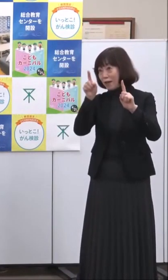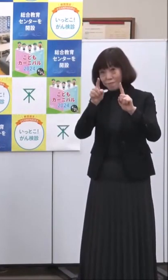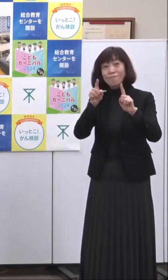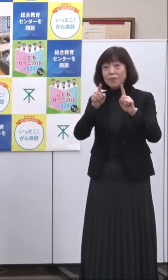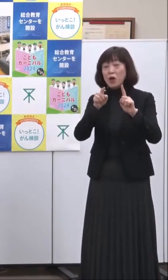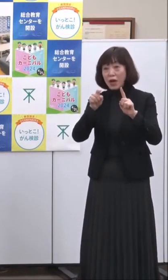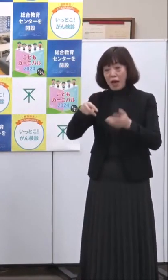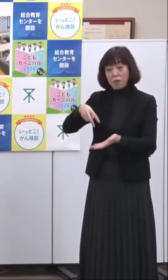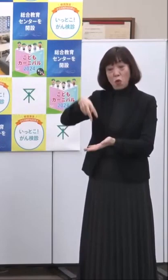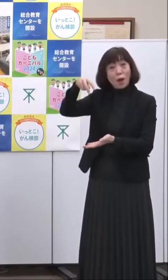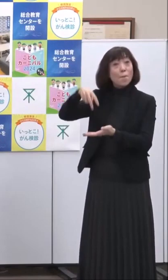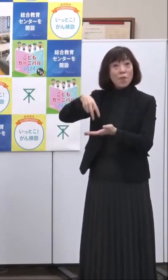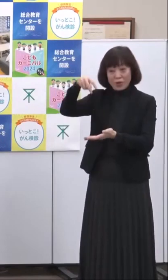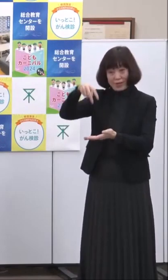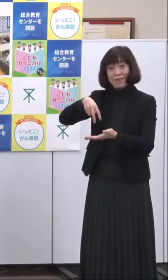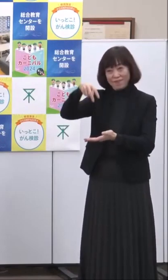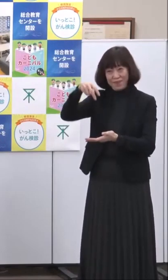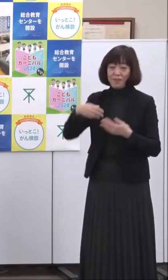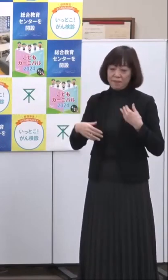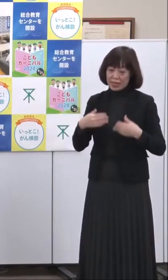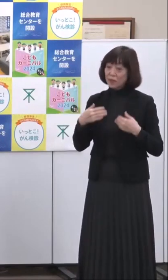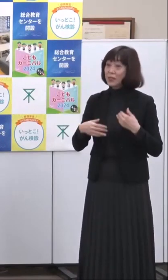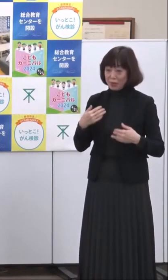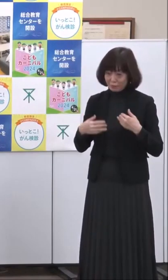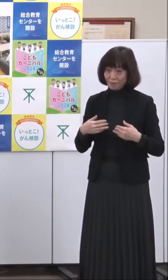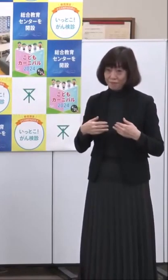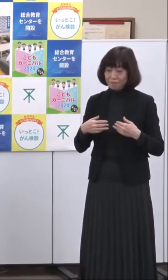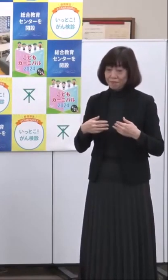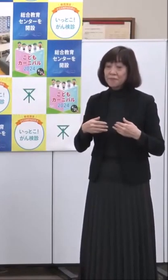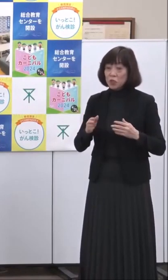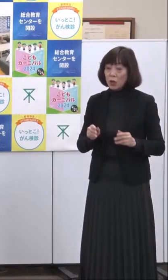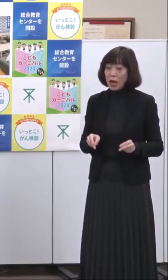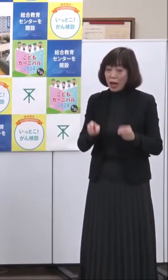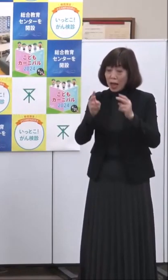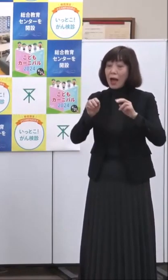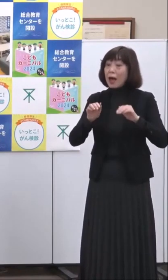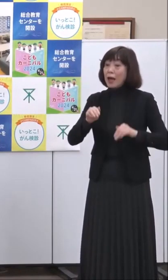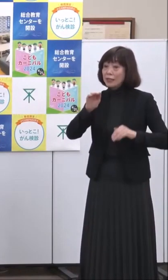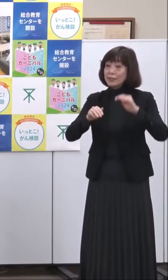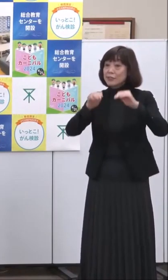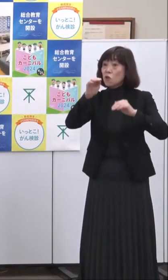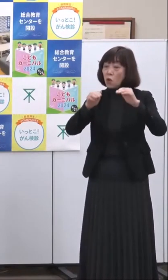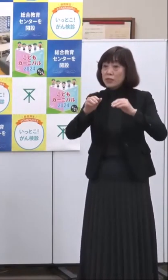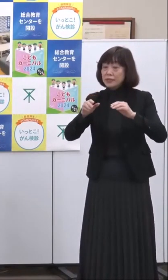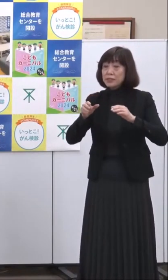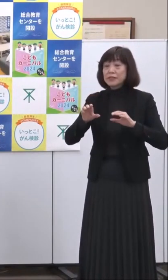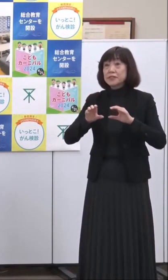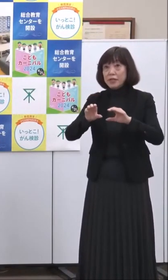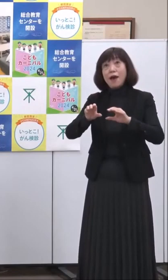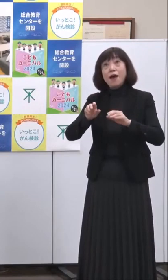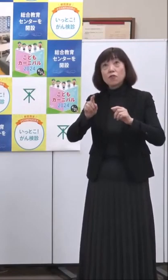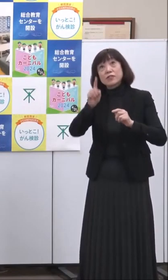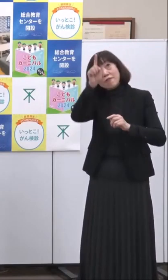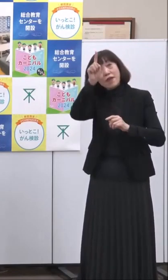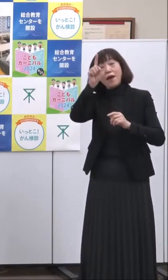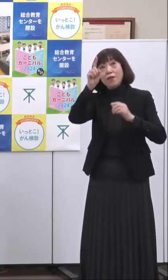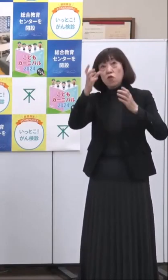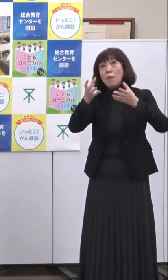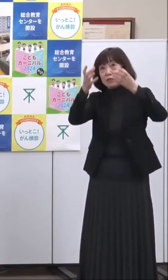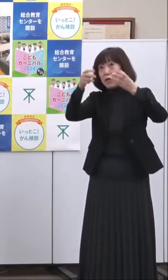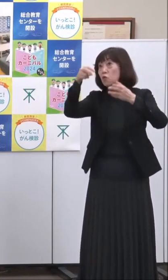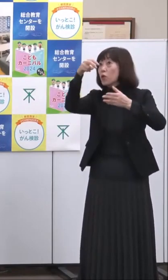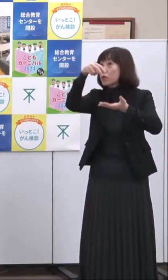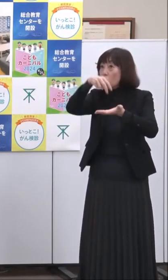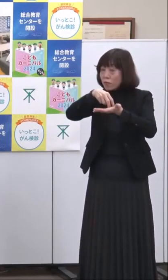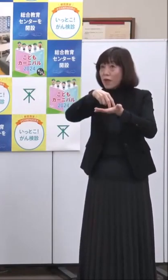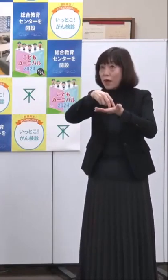レトランポリンなど楽しんでいただけるほか、はしご車先端のバスケットに乗り、高さ約15メートルを体